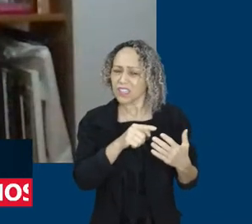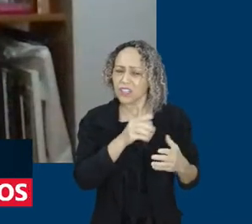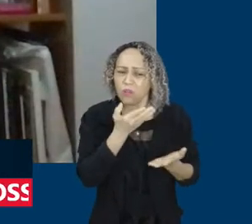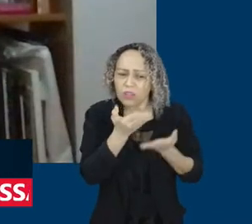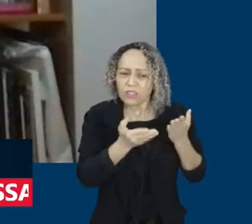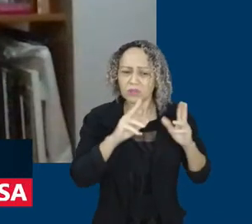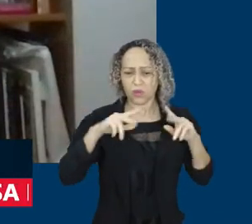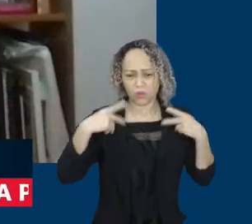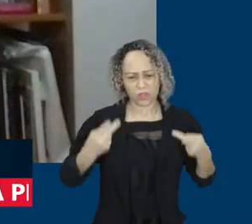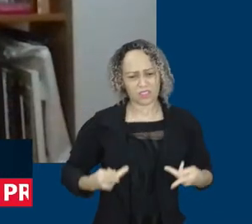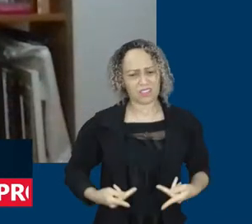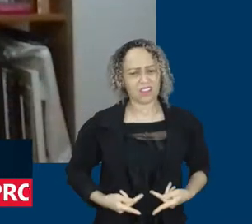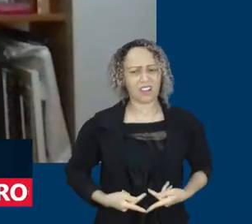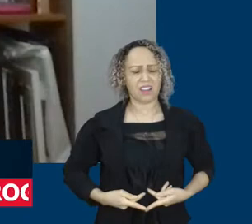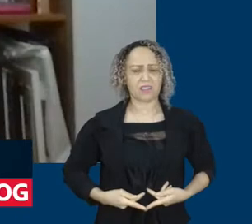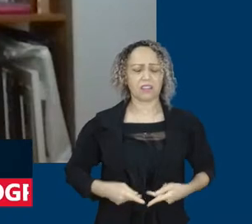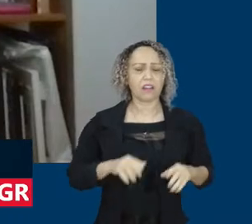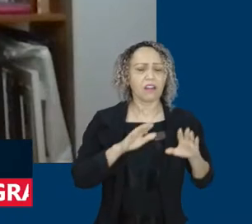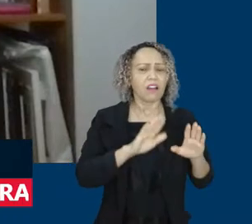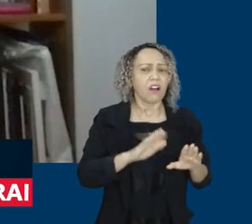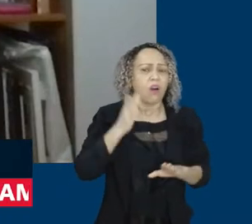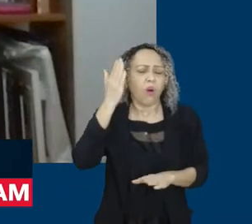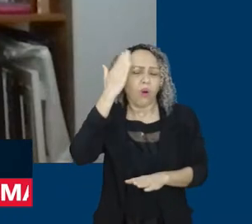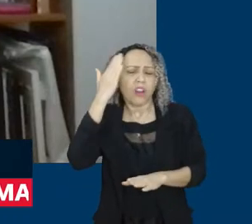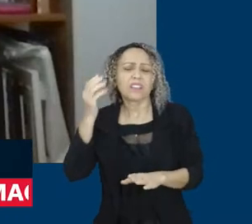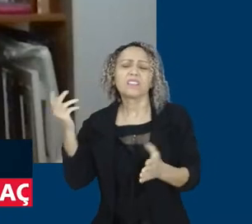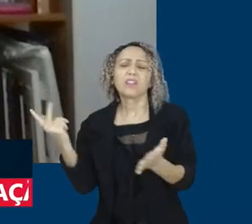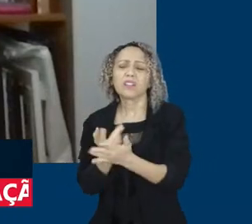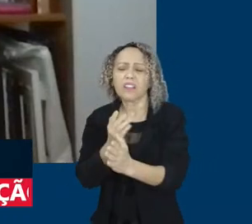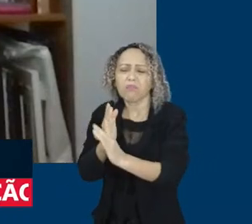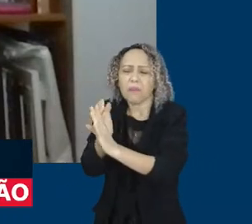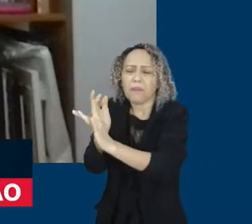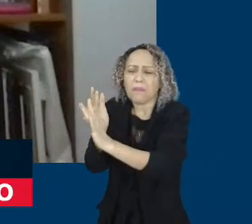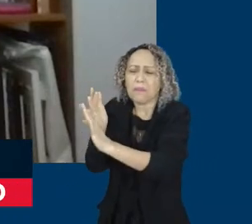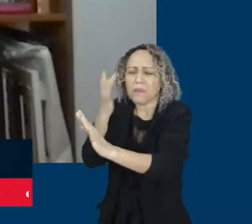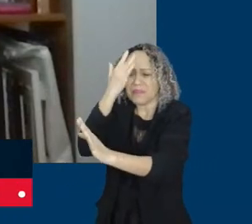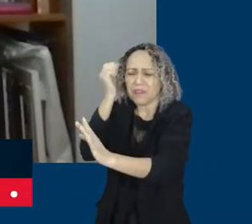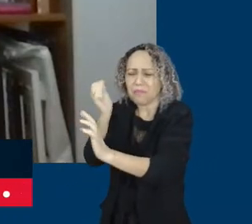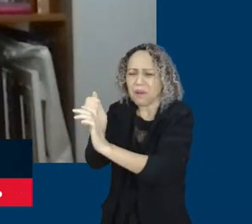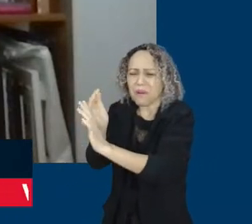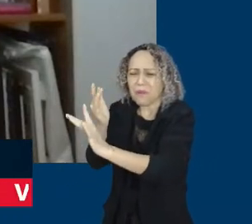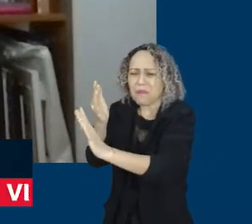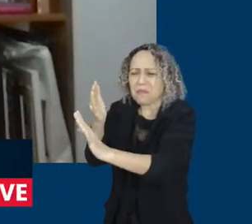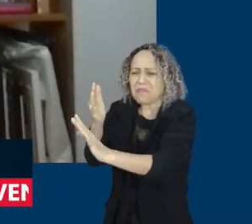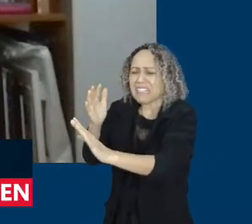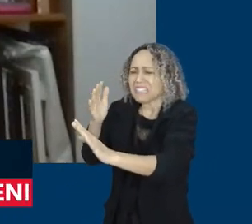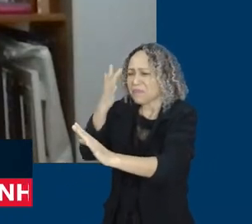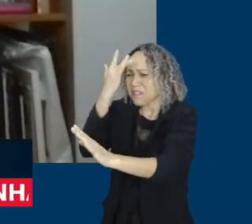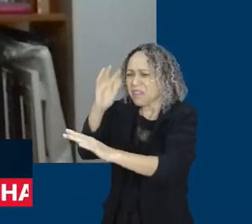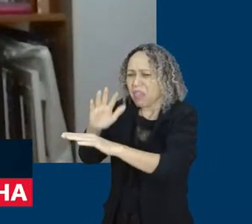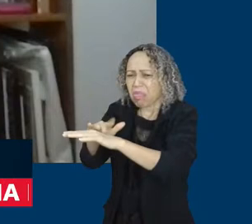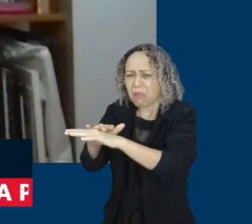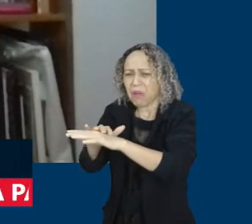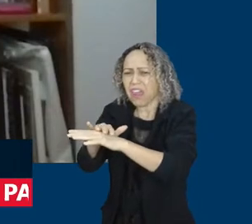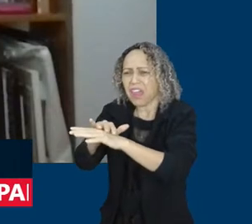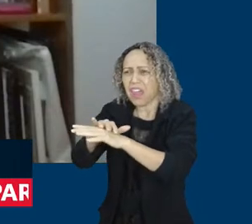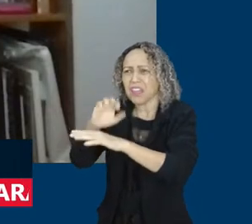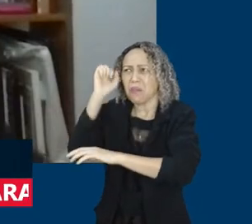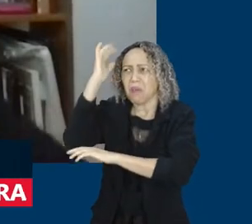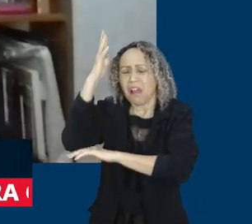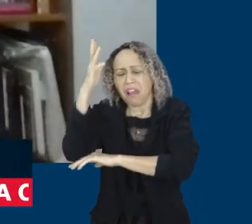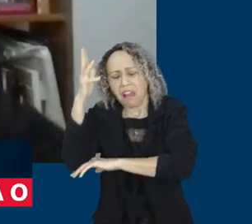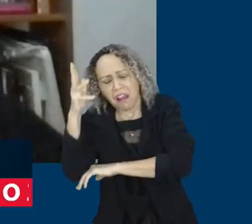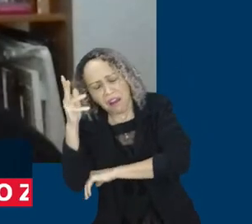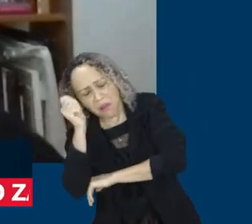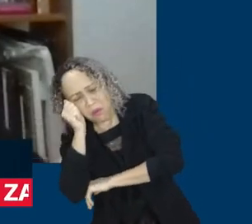gente. Por que, que a gente está com esse monte de gente nas filas desesperadas, pessoas doentes, dormindo na fila, com criança